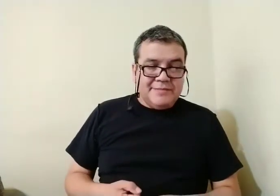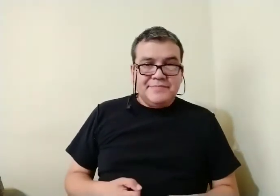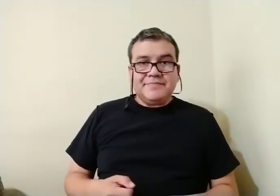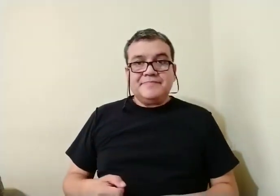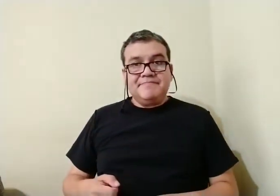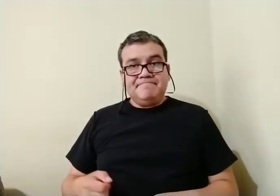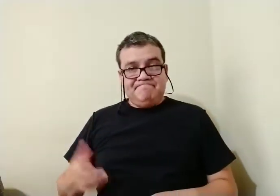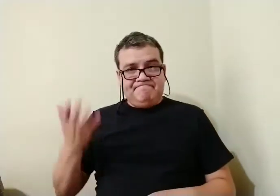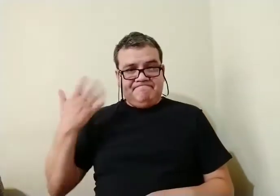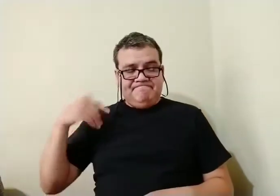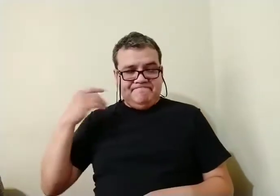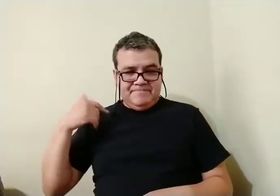4:31.